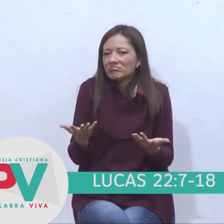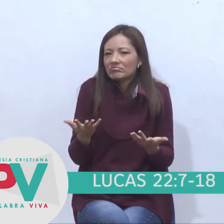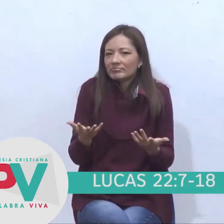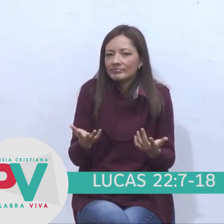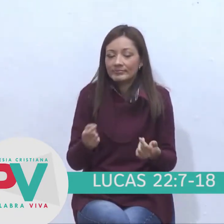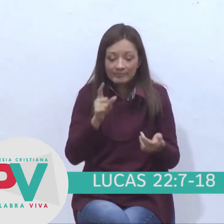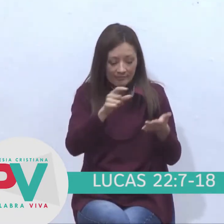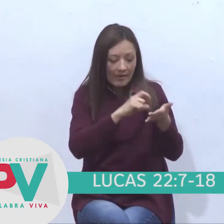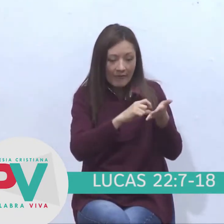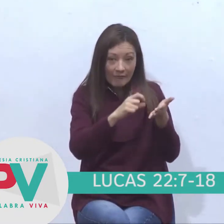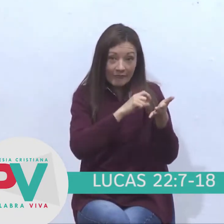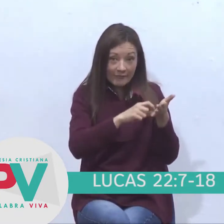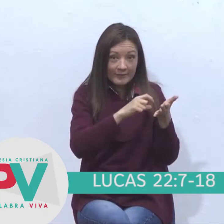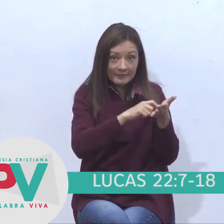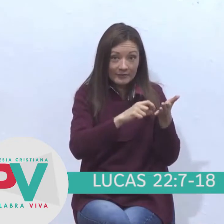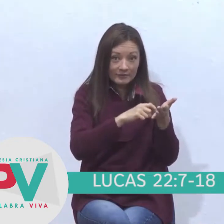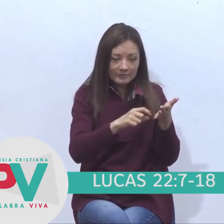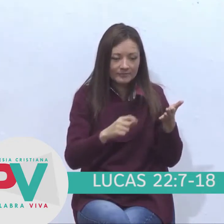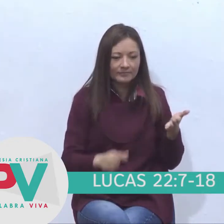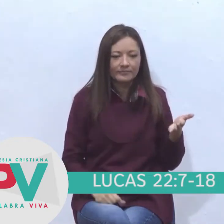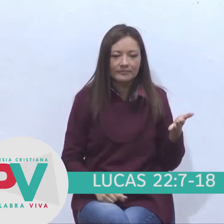Y dice el versículo